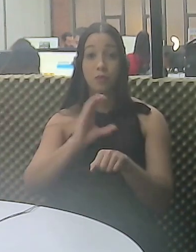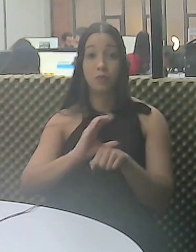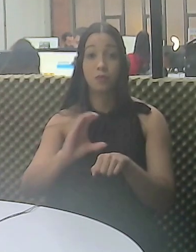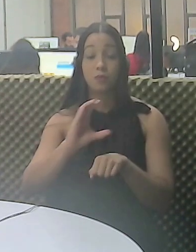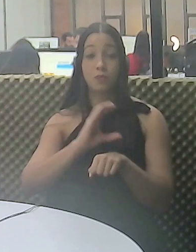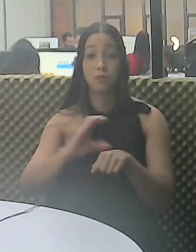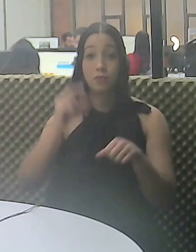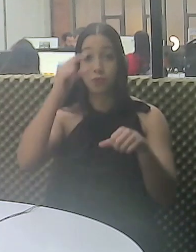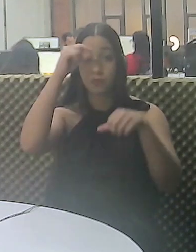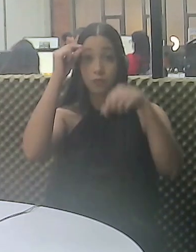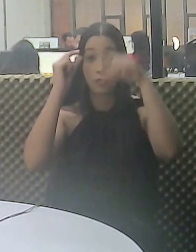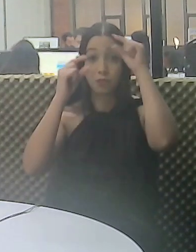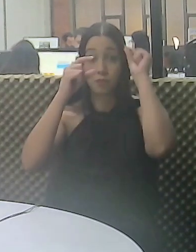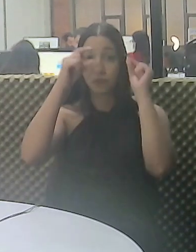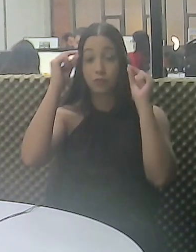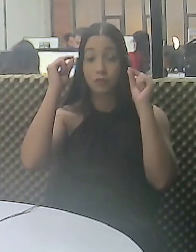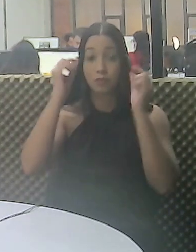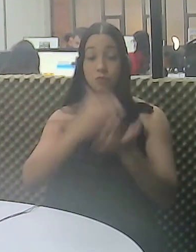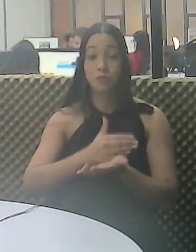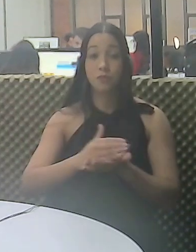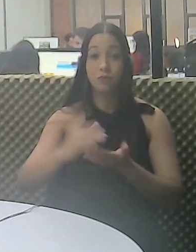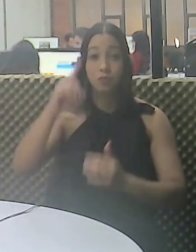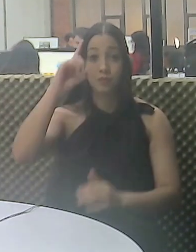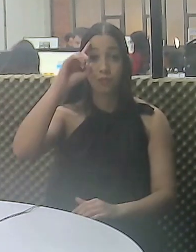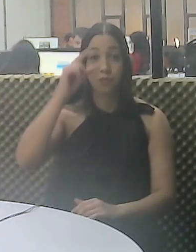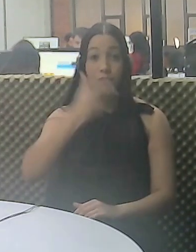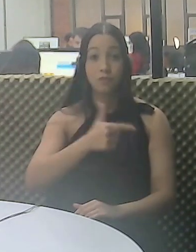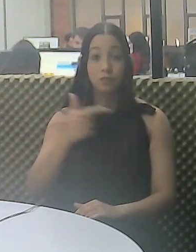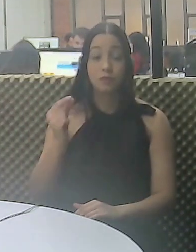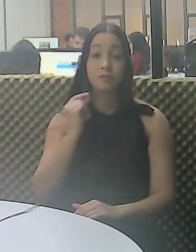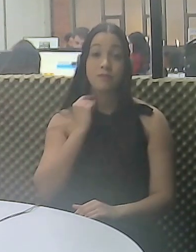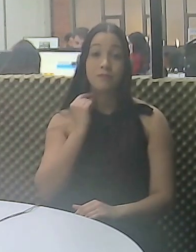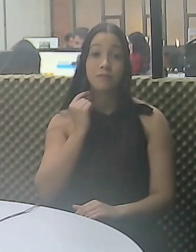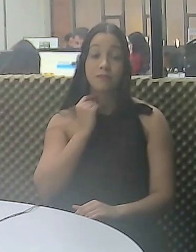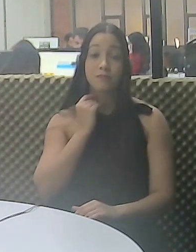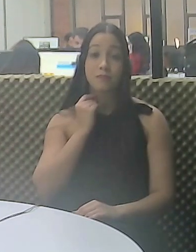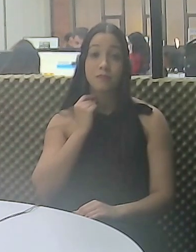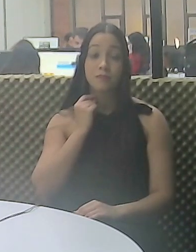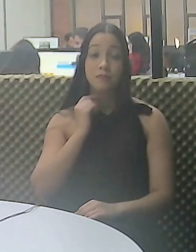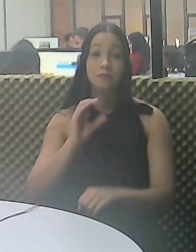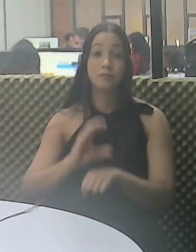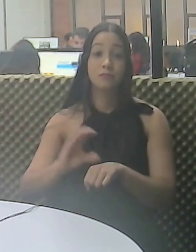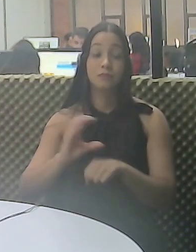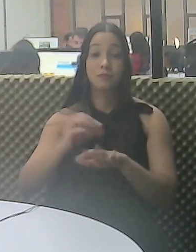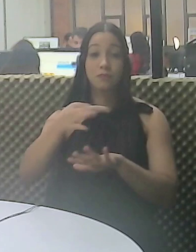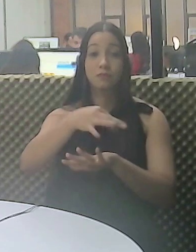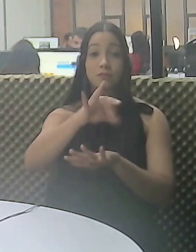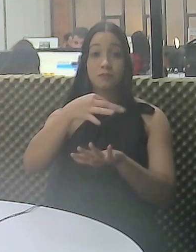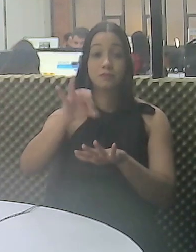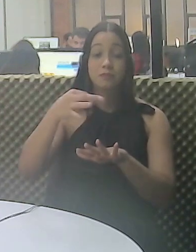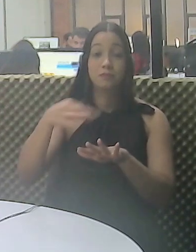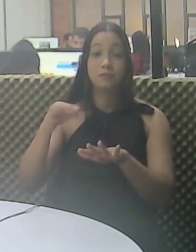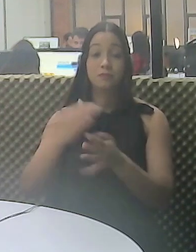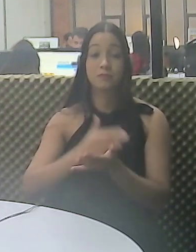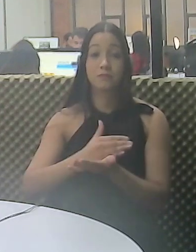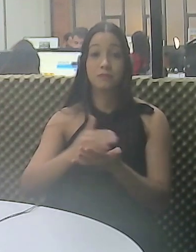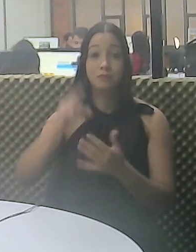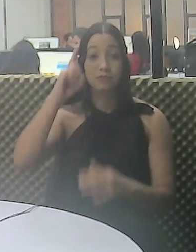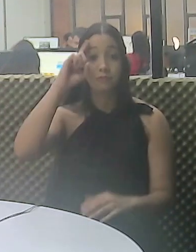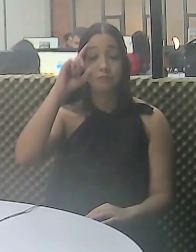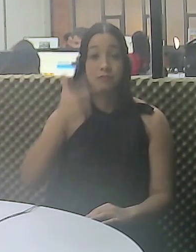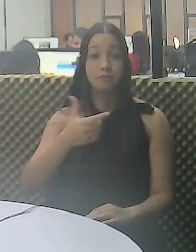de design de sobrancelha terá início no dia 22 de maio e a capacitação para manicure e pedicure começará no